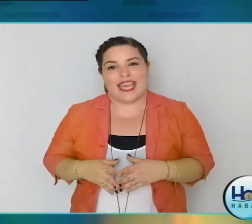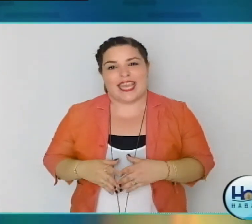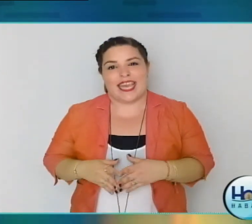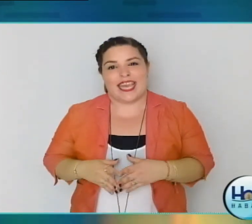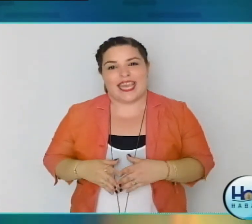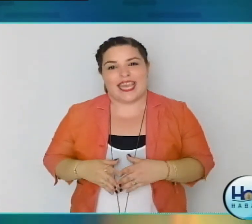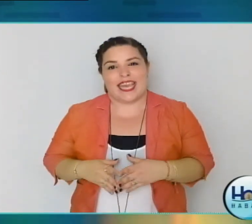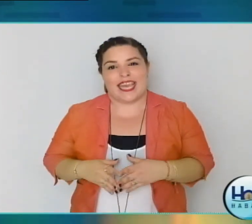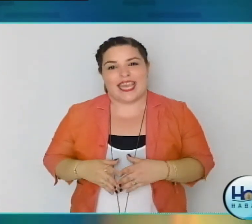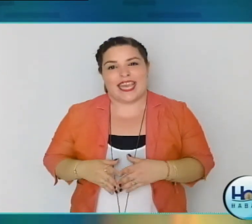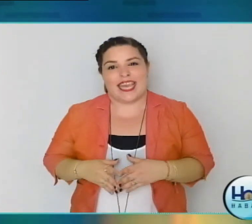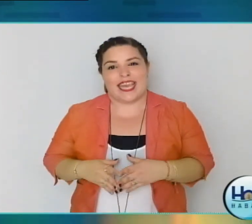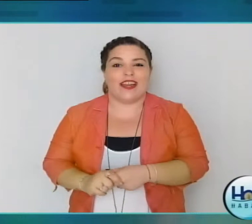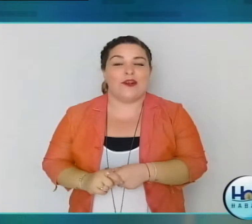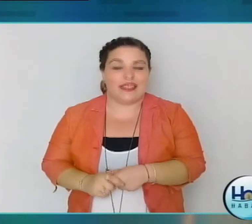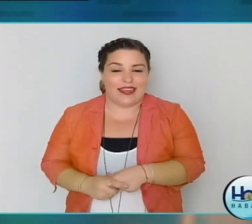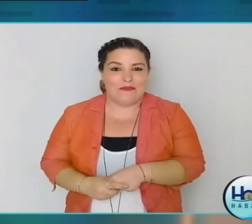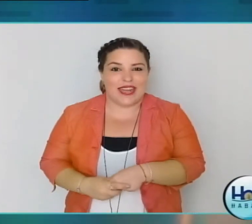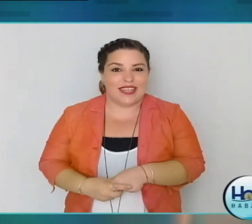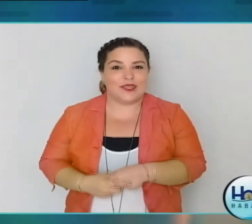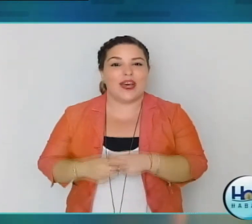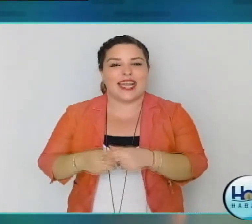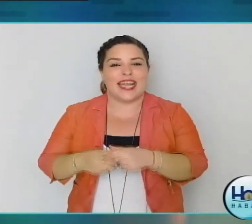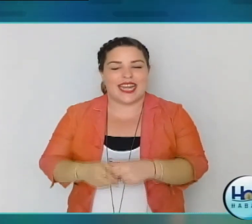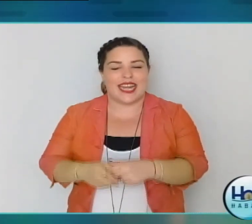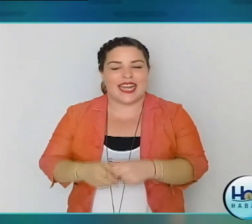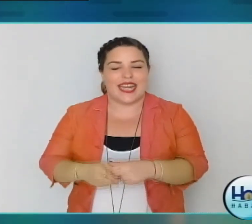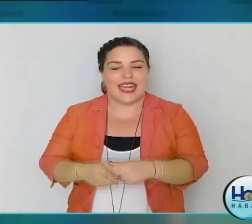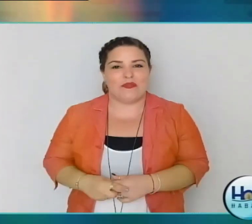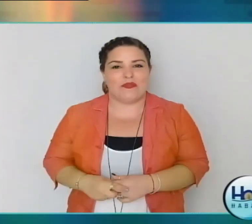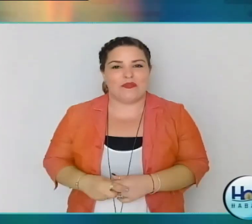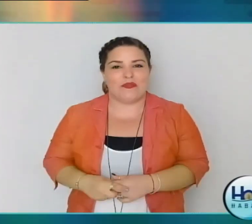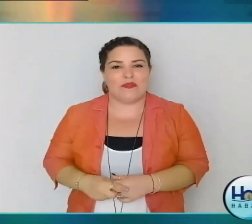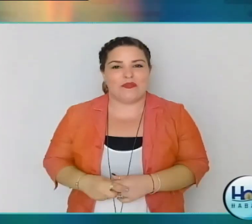casa. Yo, como siempre, todos los miércoles me estaré esperando en el arte de transformar en casa.